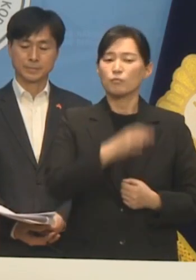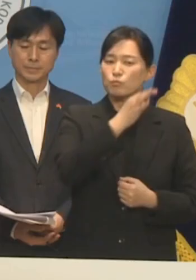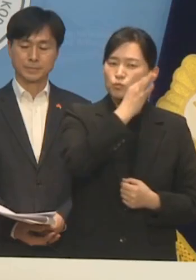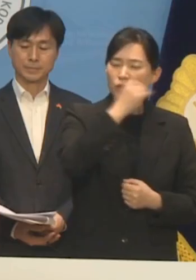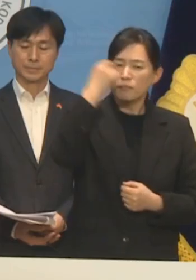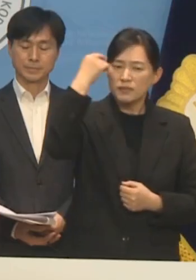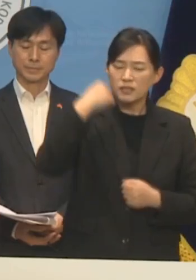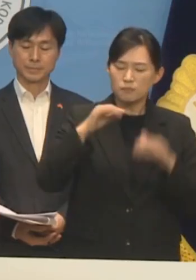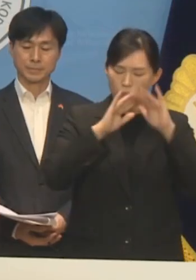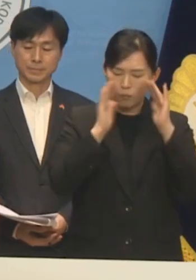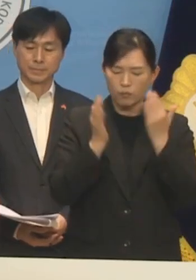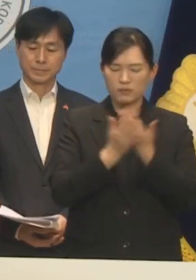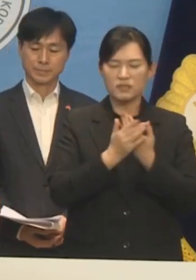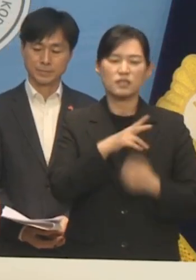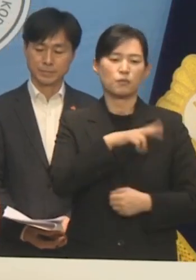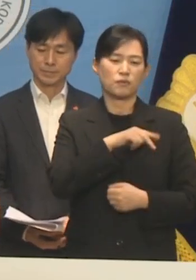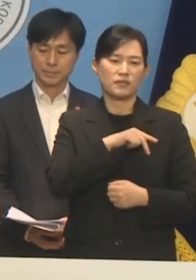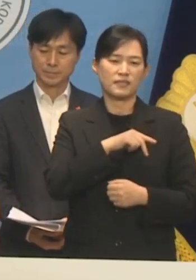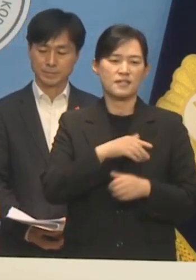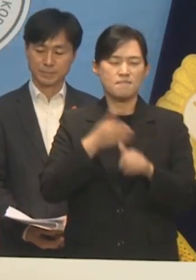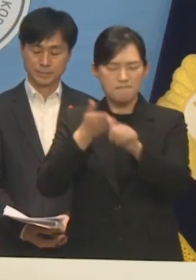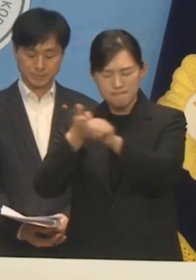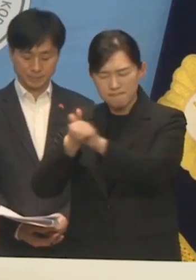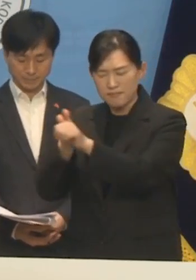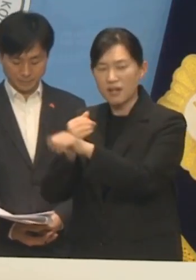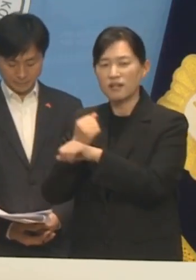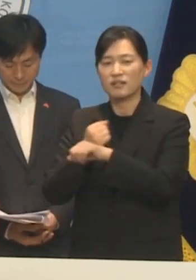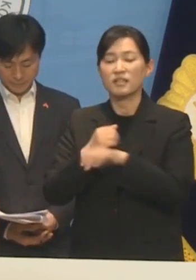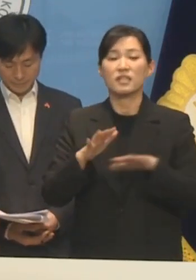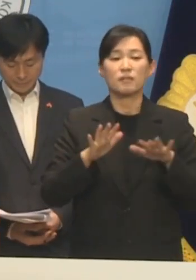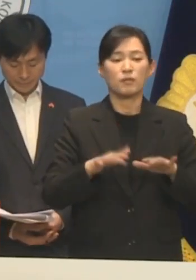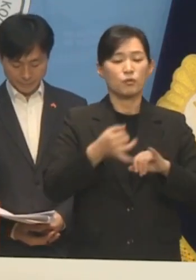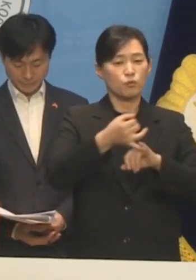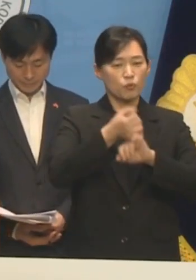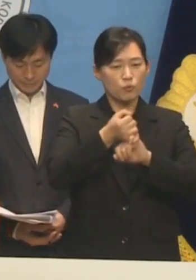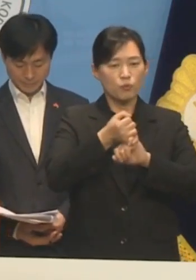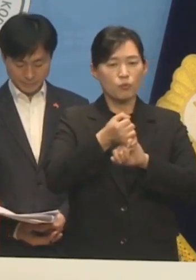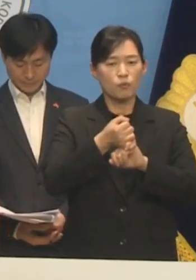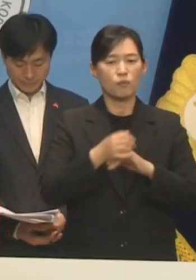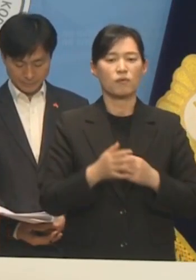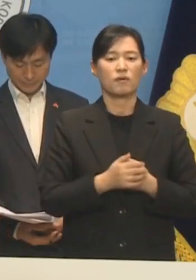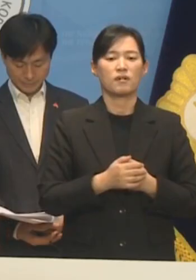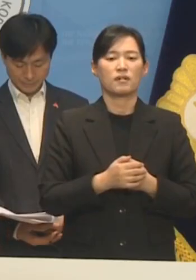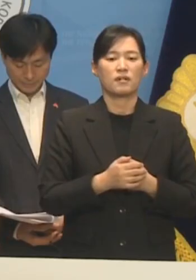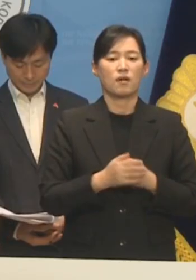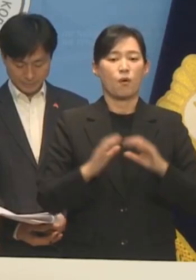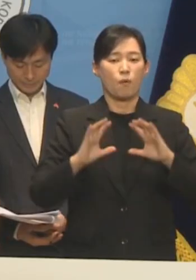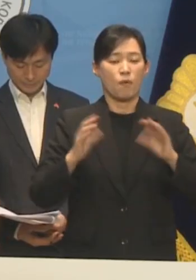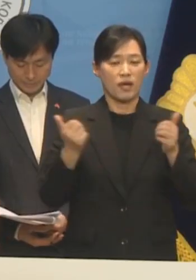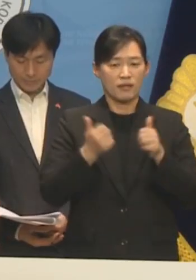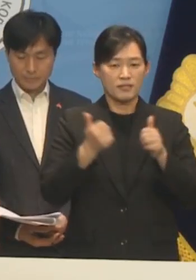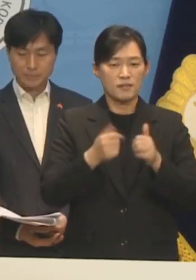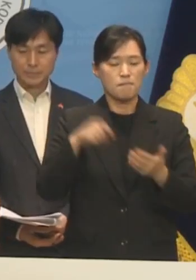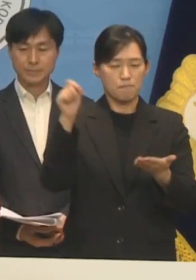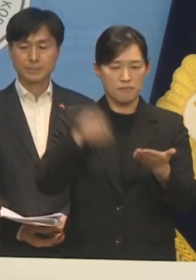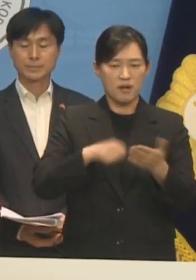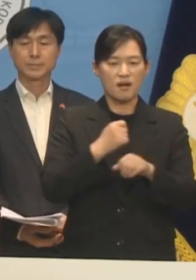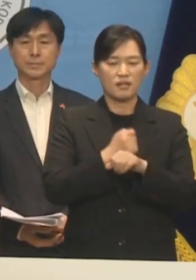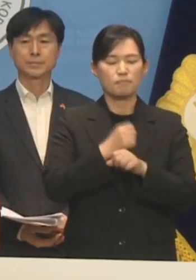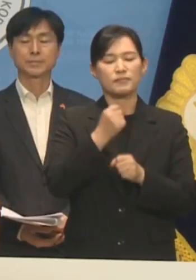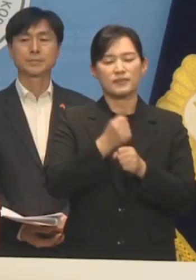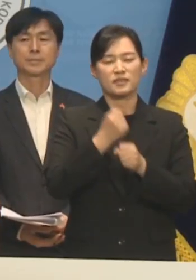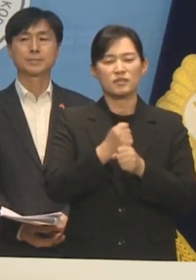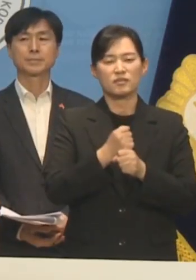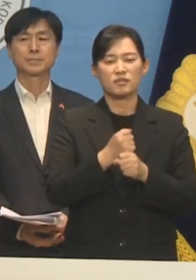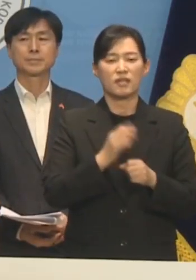부끄러움을 느끼는 모든 동료 의원들을 설득하겠습니다. 이번은 반드시 본회의에 올려서 통과될 수 있게 하겠습니다.